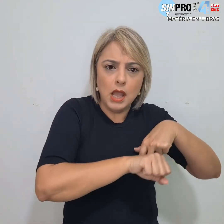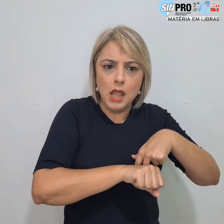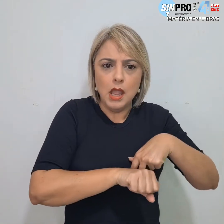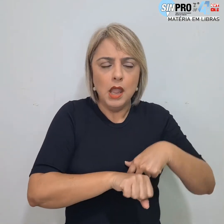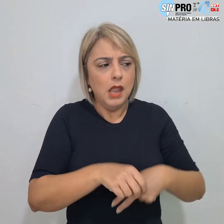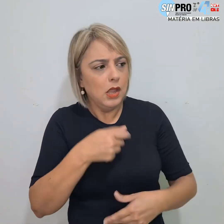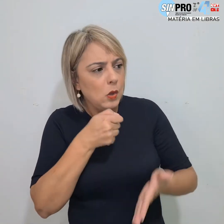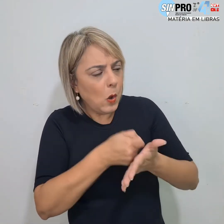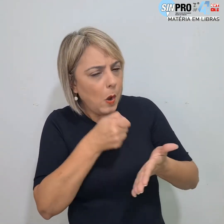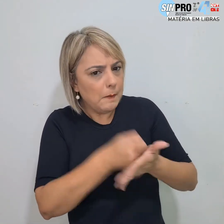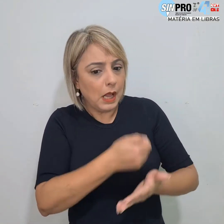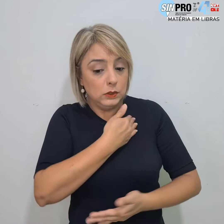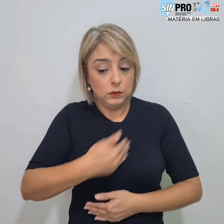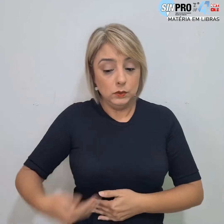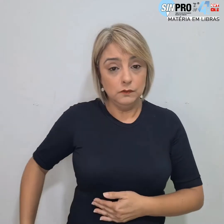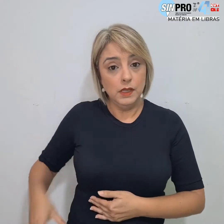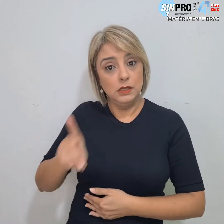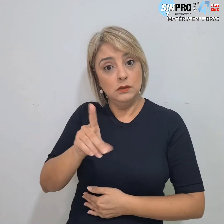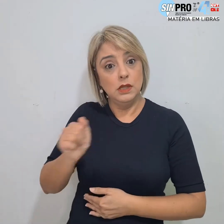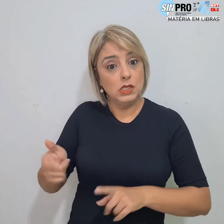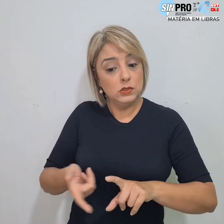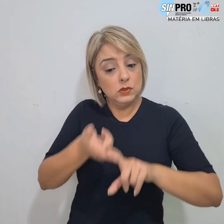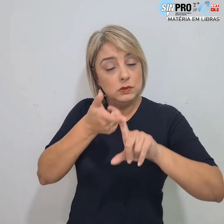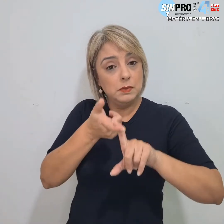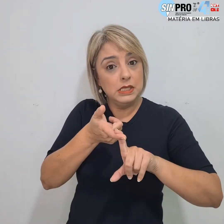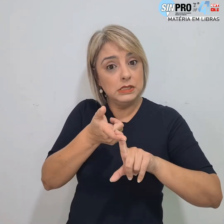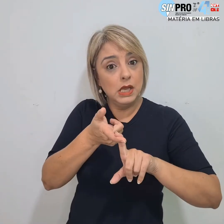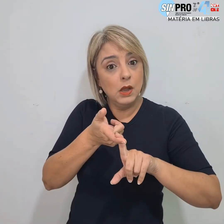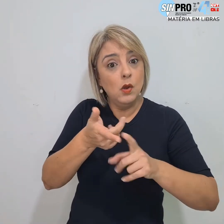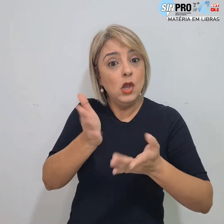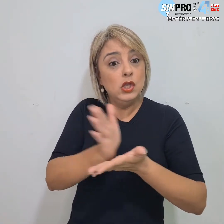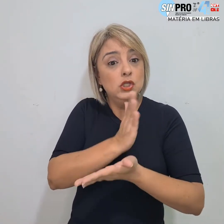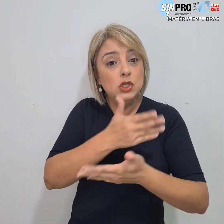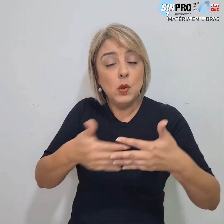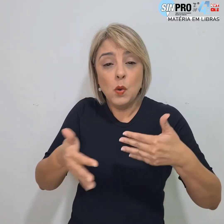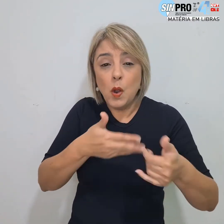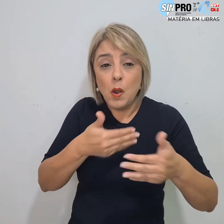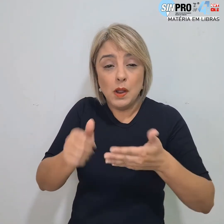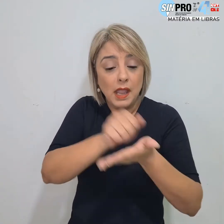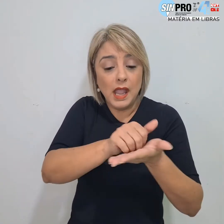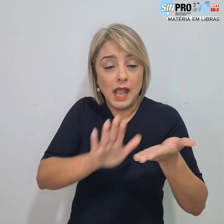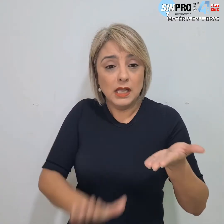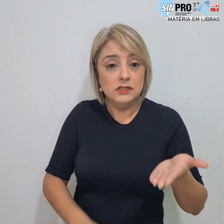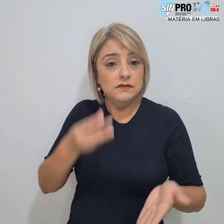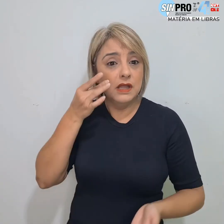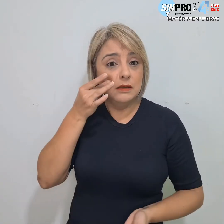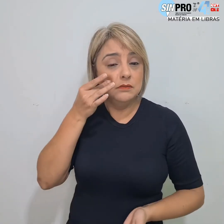do GDF a suspensão de todo e qualquer tipo de atendimento presencial nas escolas.